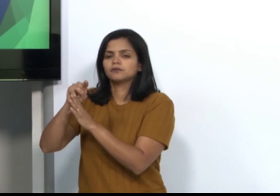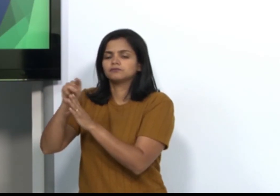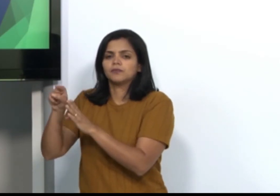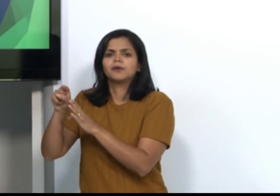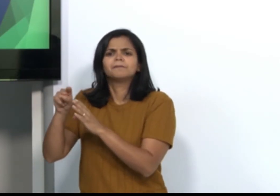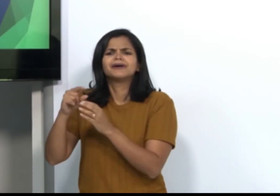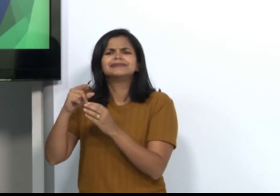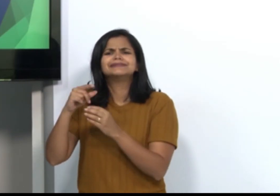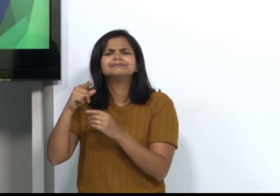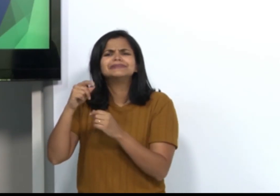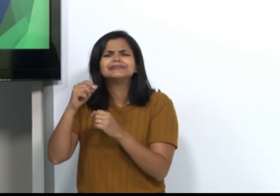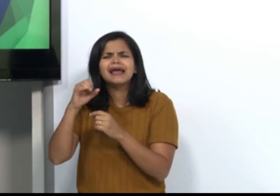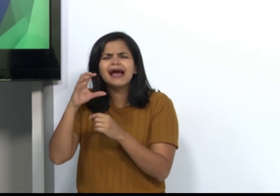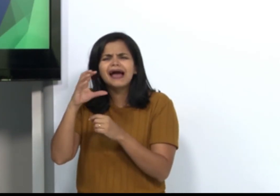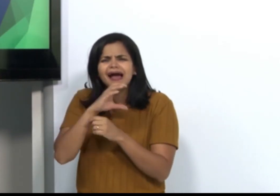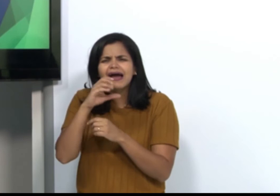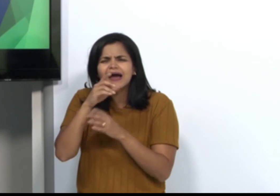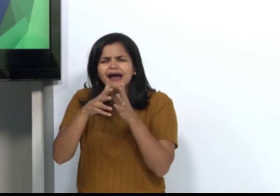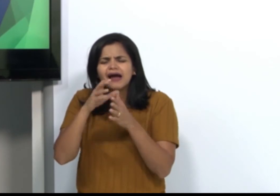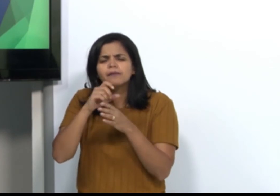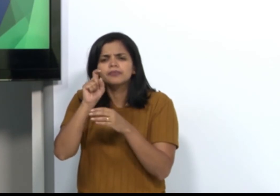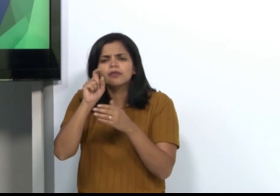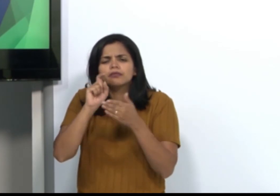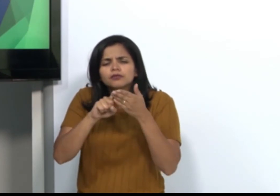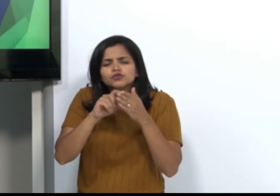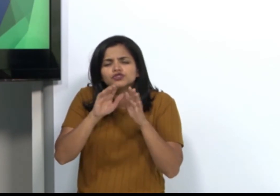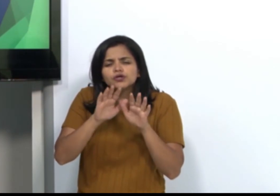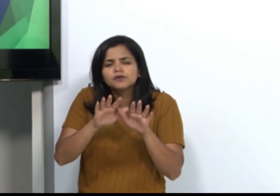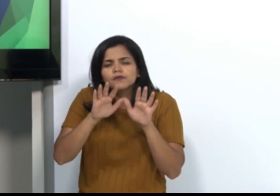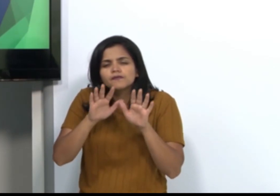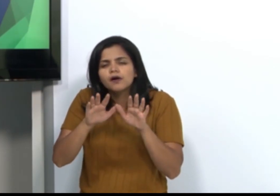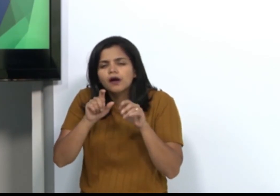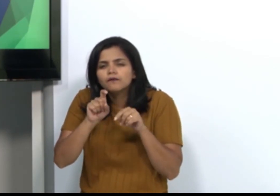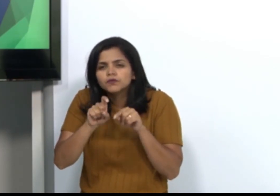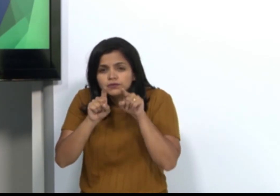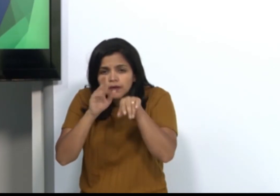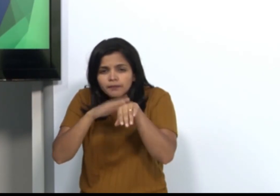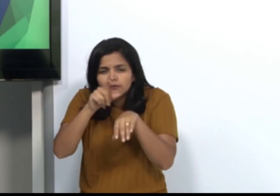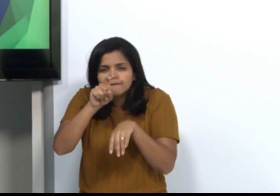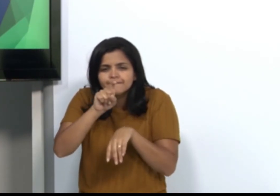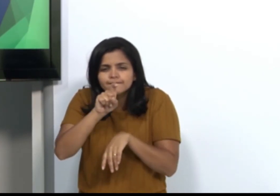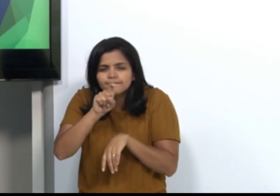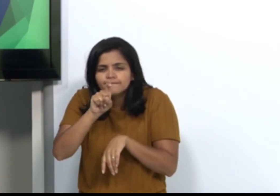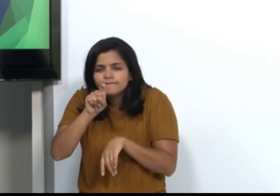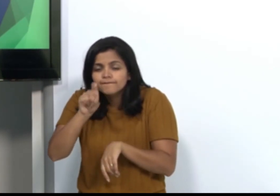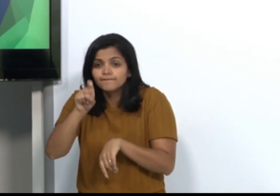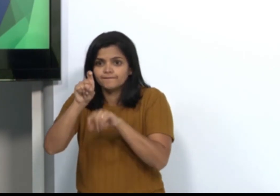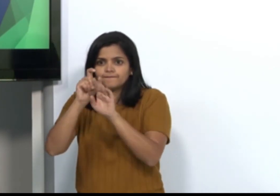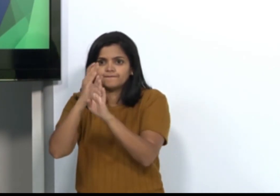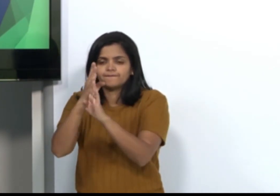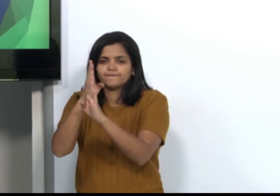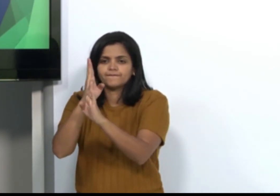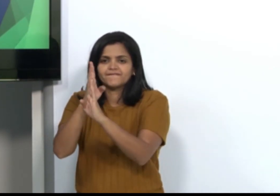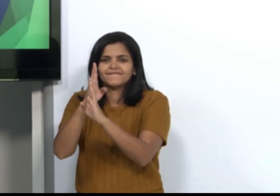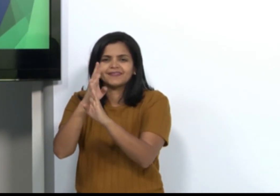Perceba que, se estiver fazendo rápido, você mesmo pode diminuir a velocidade do vídeo.